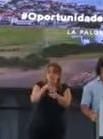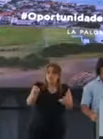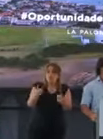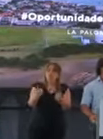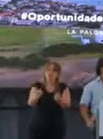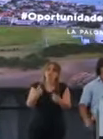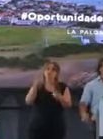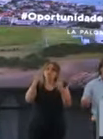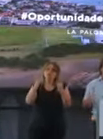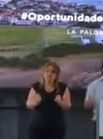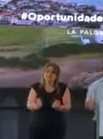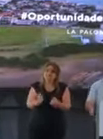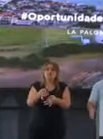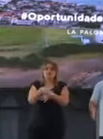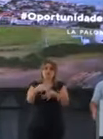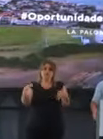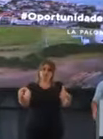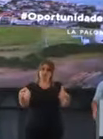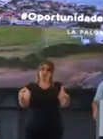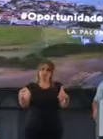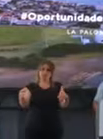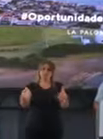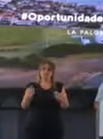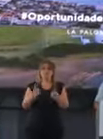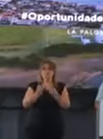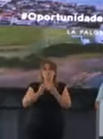excelencia. Tenemos que ser mejores.